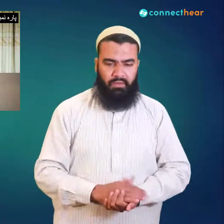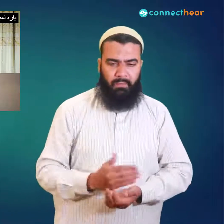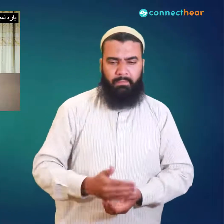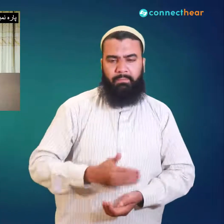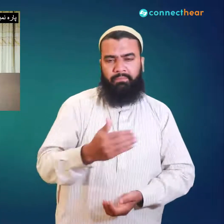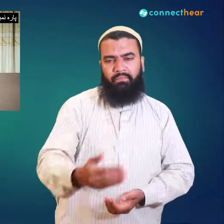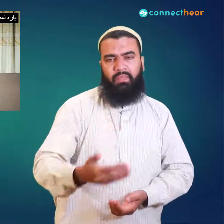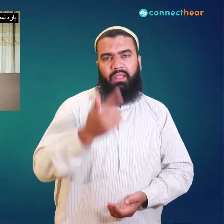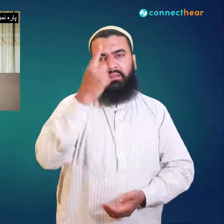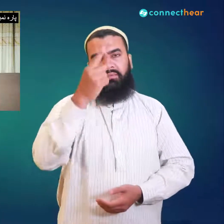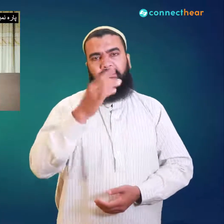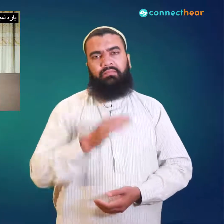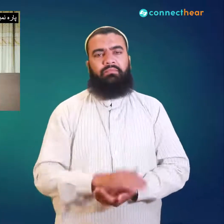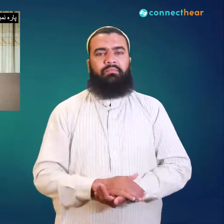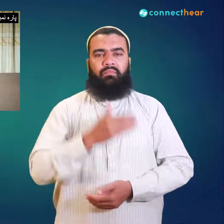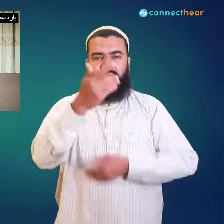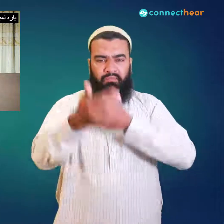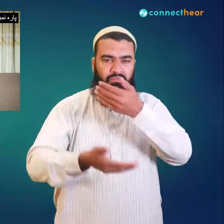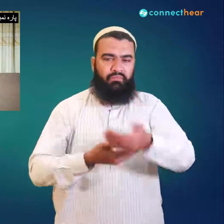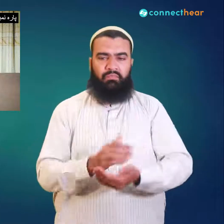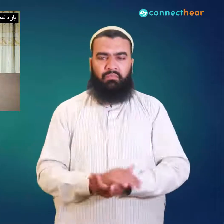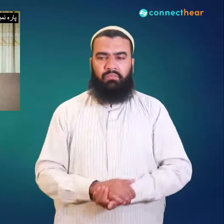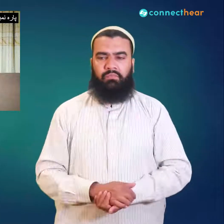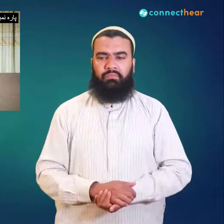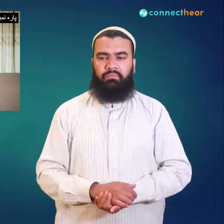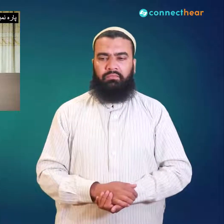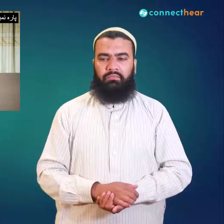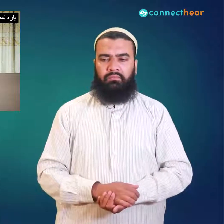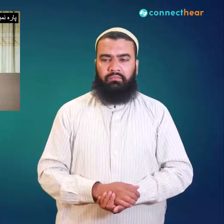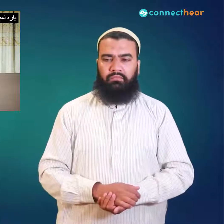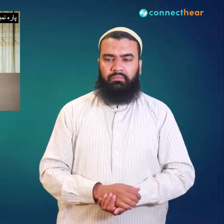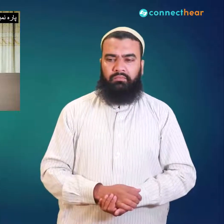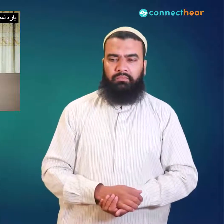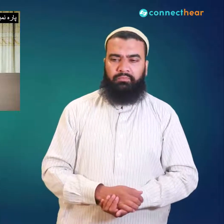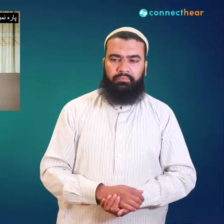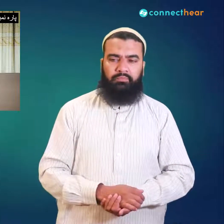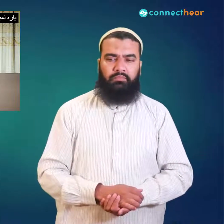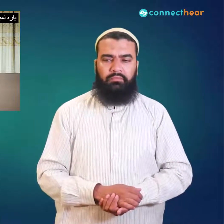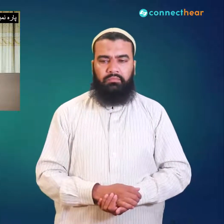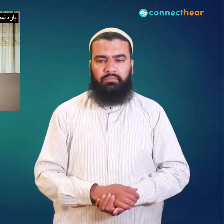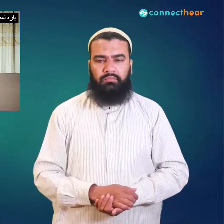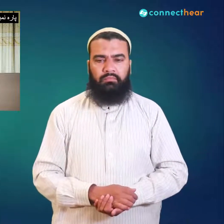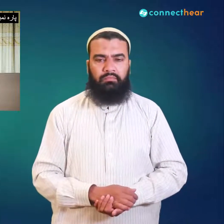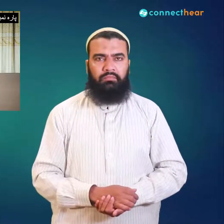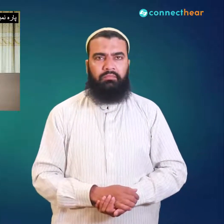رکوع نمبر 9 آیت نمبر 38، قُلْ فَأْتُوا بِسُورَةٍ مِّثْلِهِ،